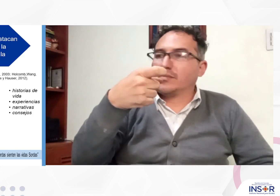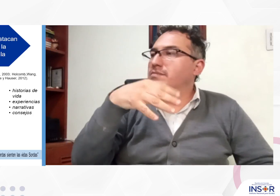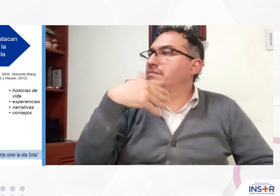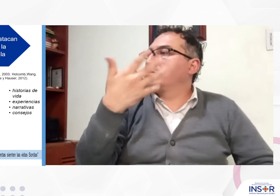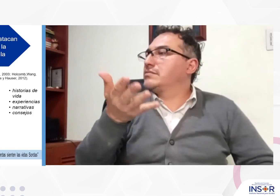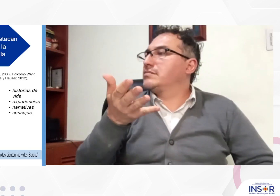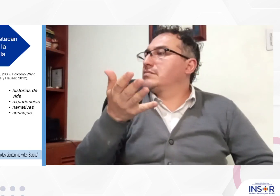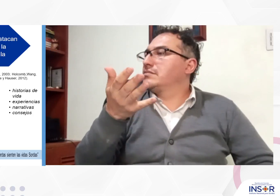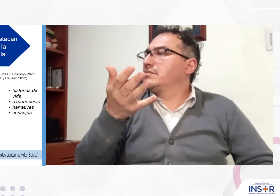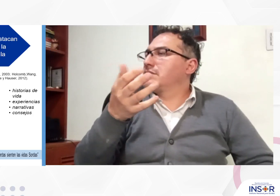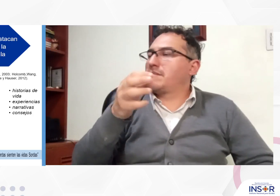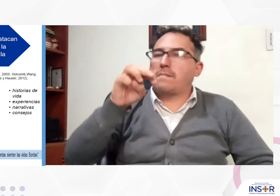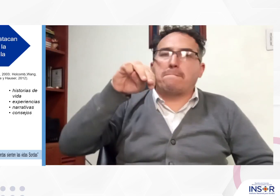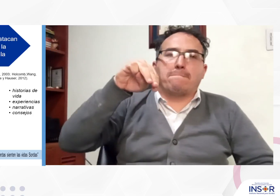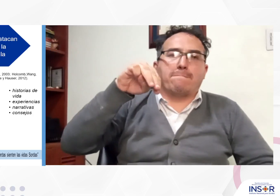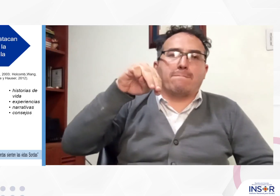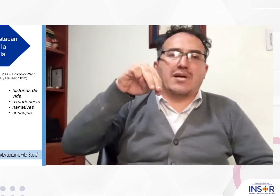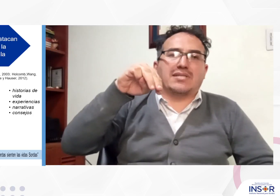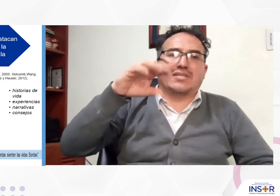a Wank,